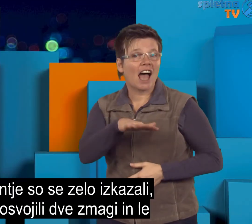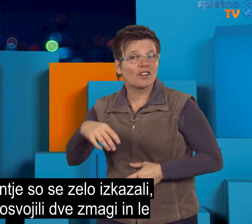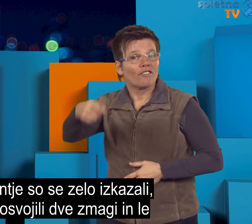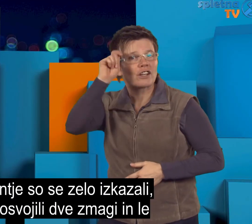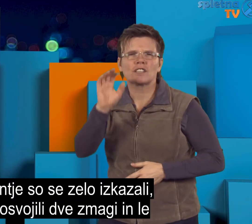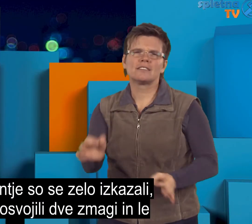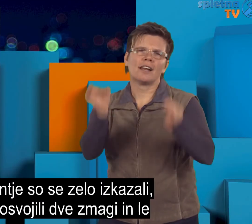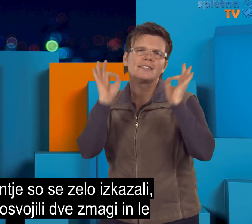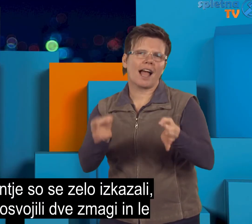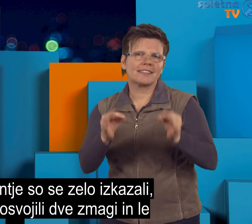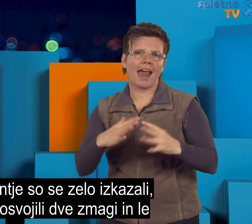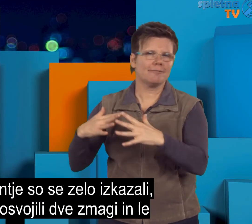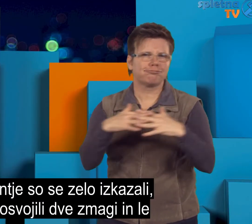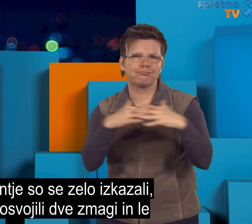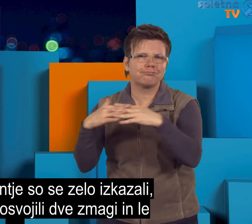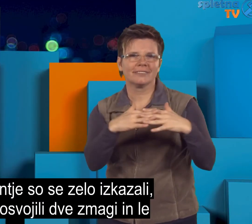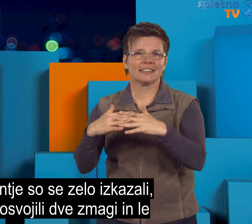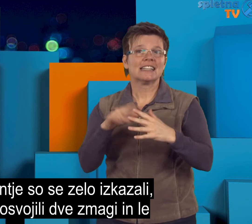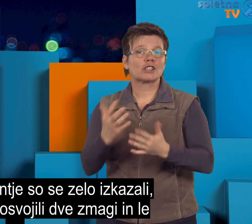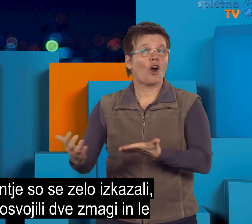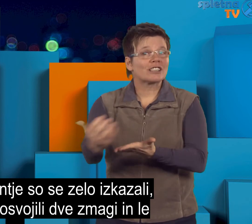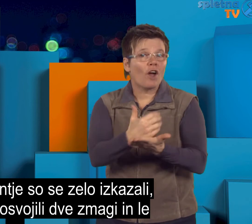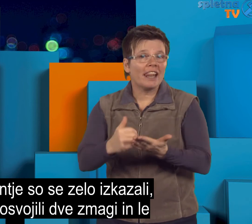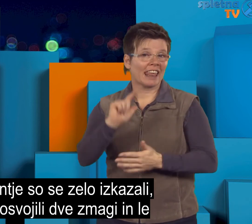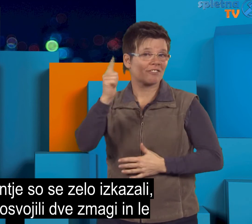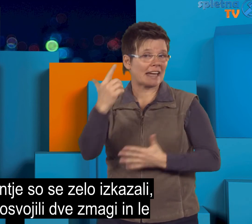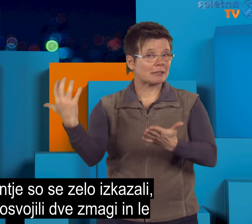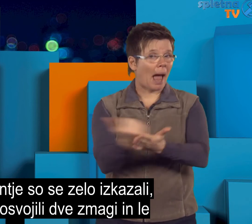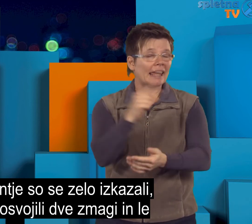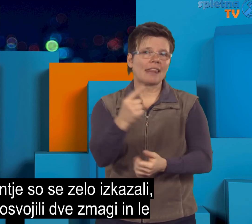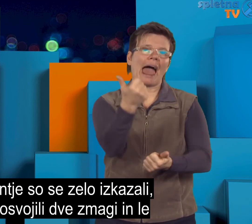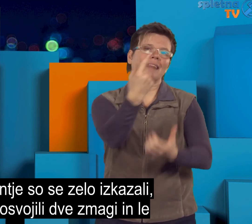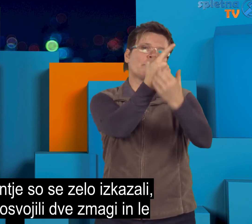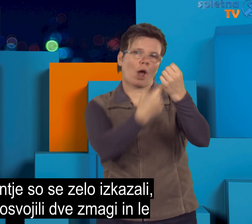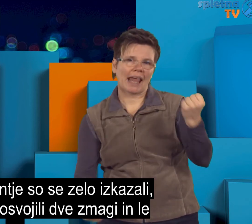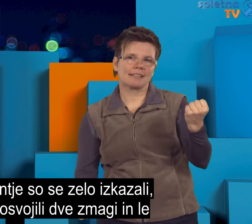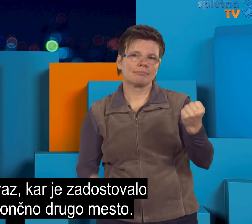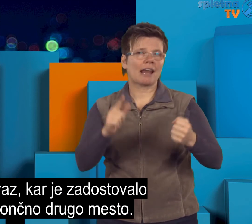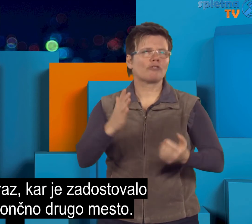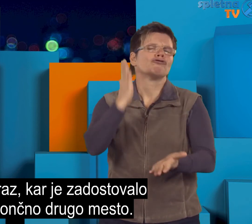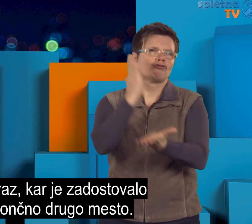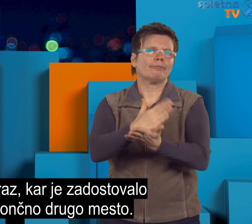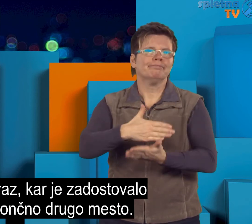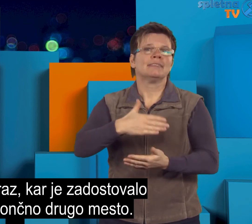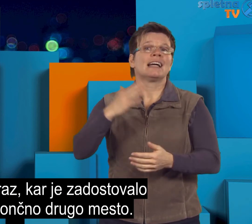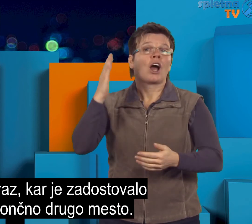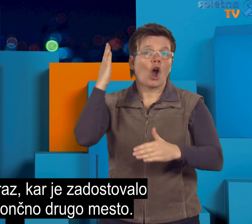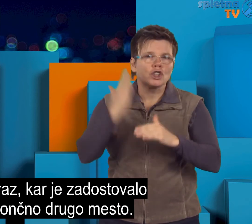Naši fantje so se zelo izkazali, saj so osvojili 2 zmagi in le en poraz, kar je zadostovalo za končno drugo